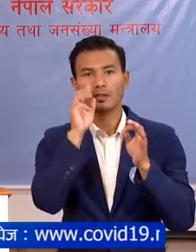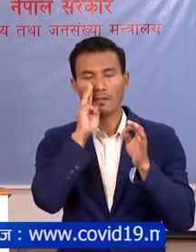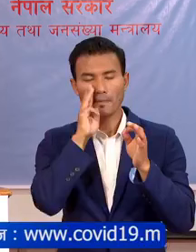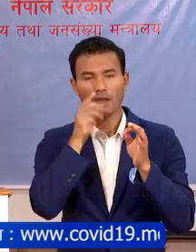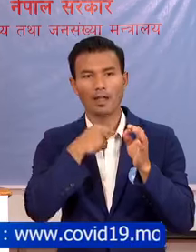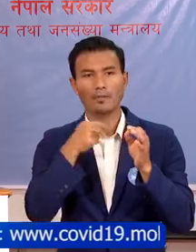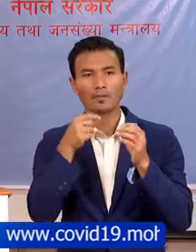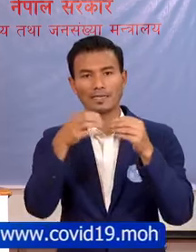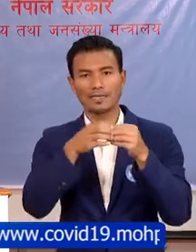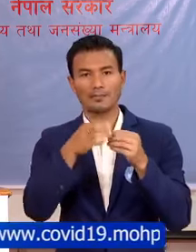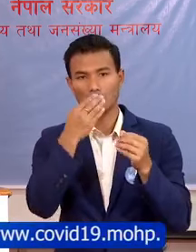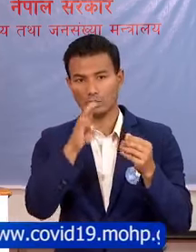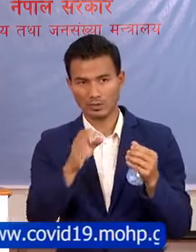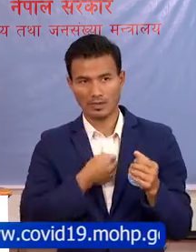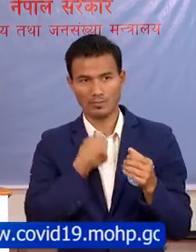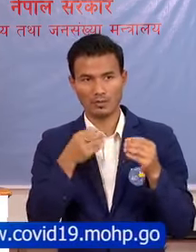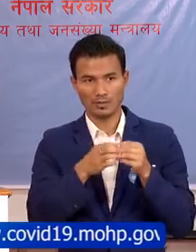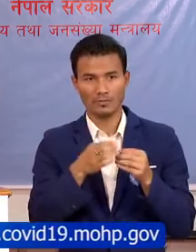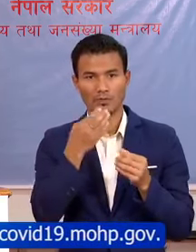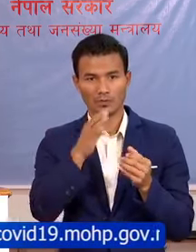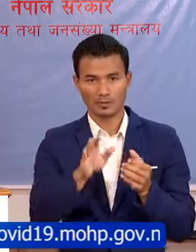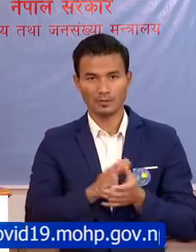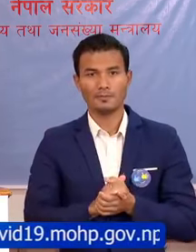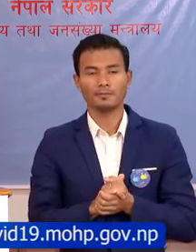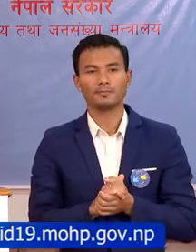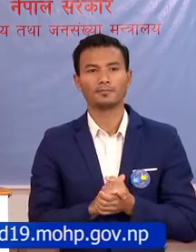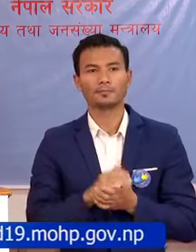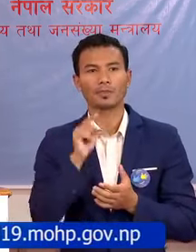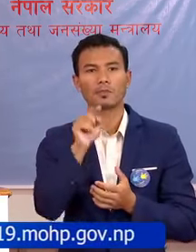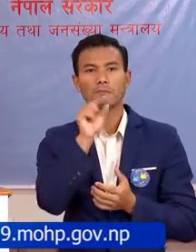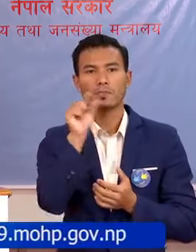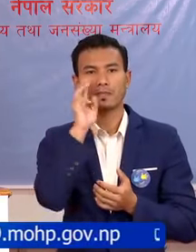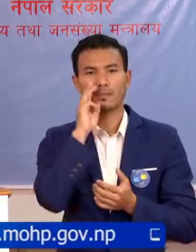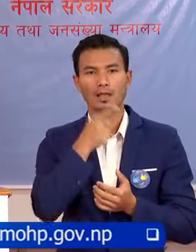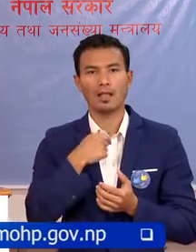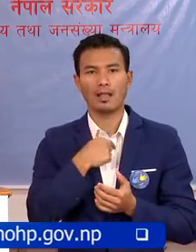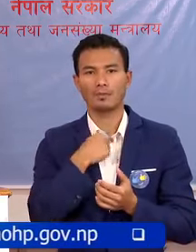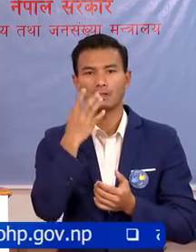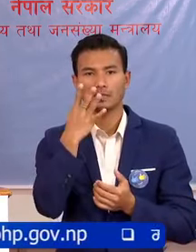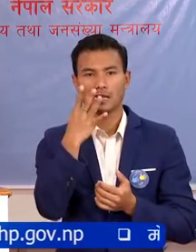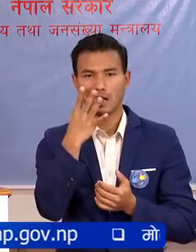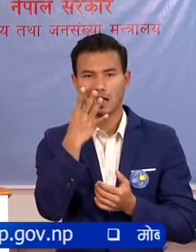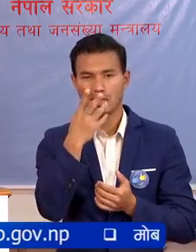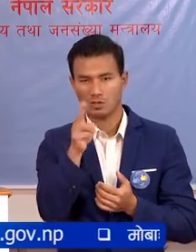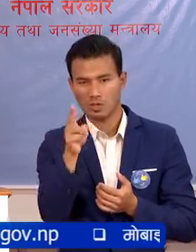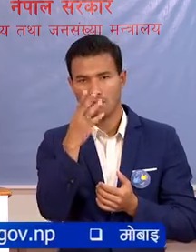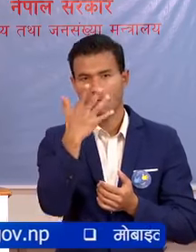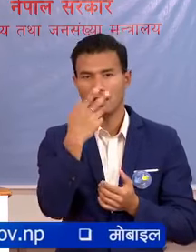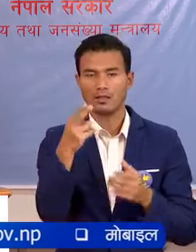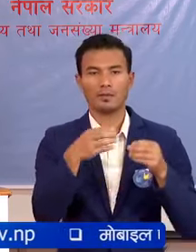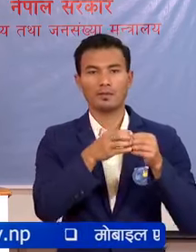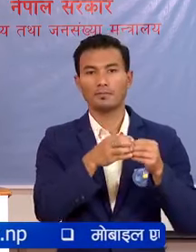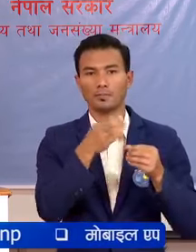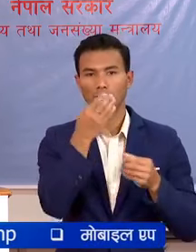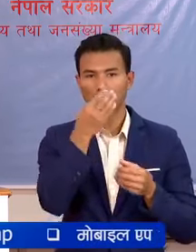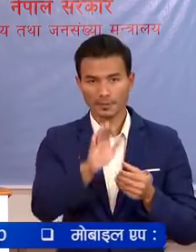इन्बेस्टिकेशन ठीम होन्छा हैं संगा तेस मां चाहें हमरोग खास करें चार देखी पांच जाना को टीम होन्छा